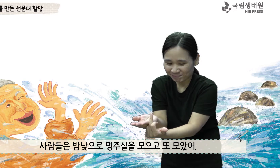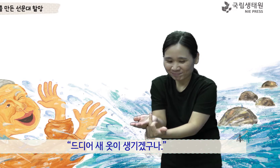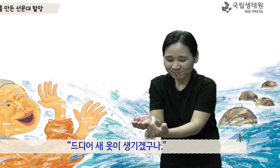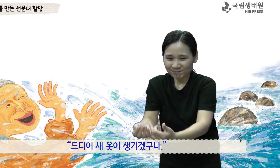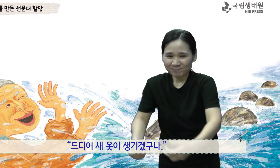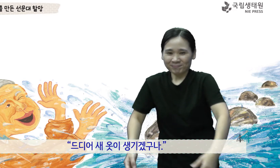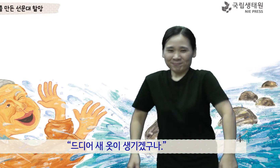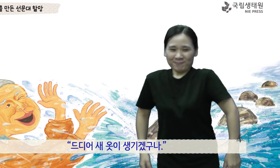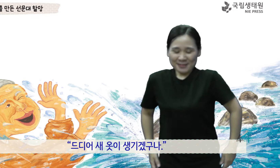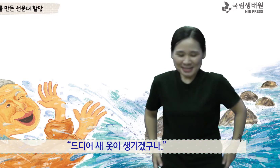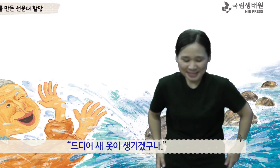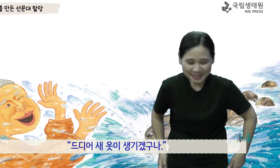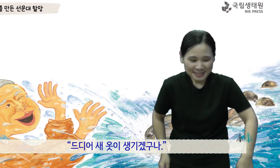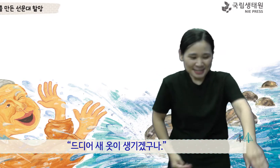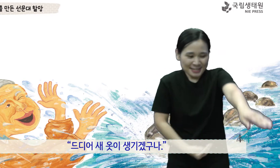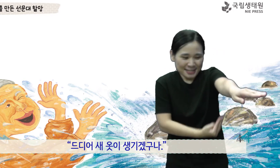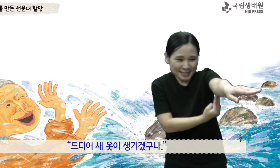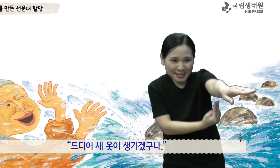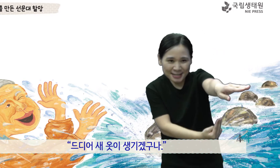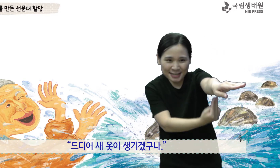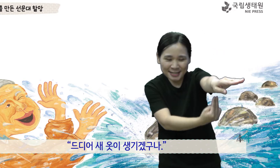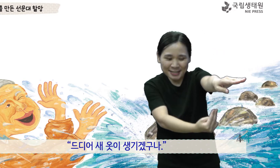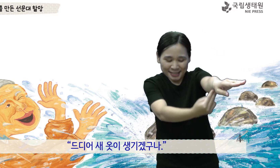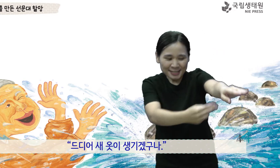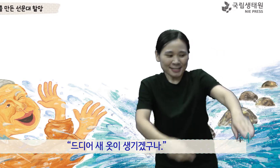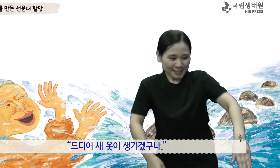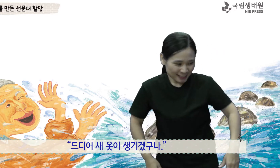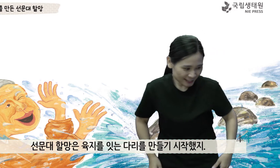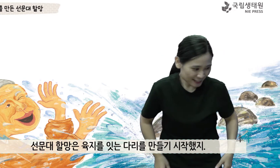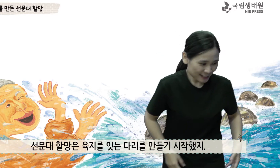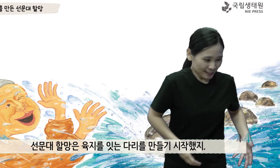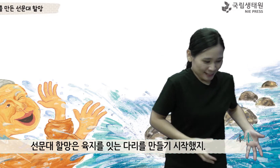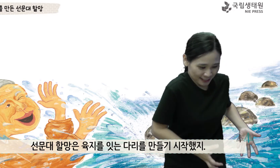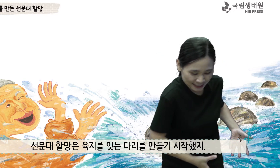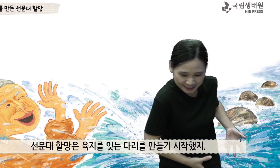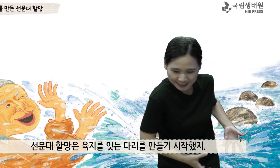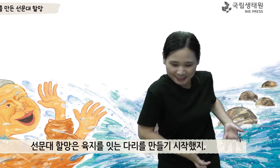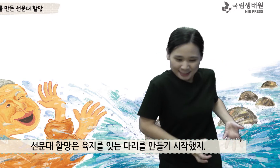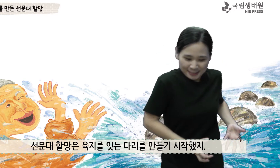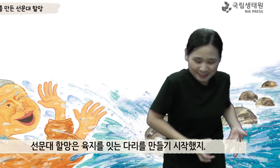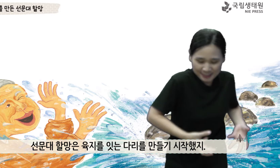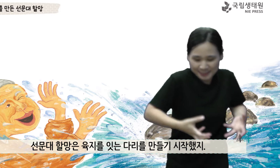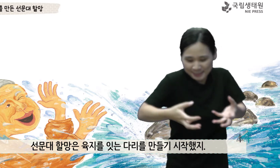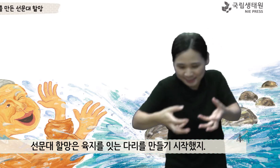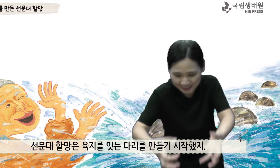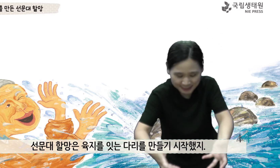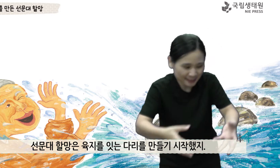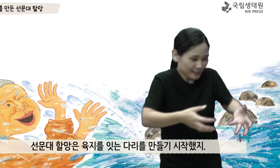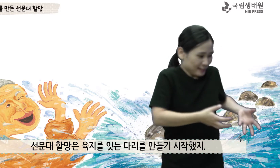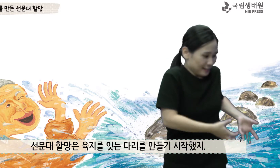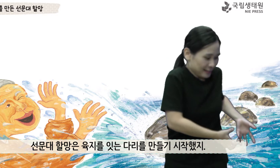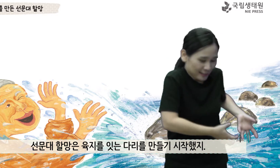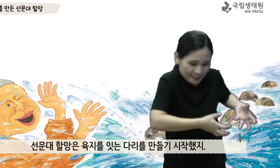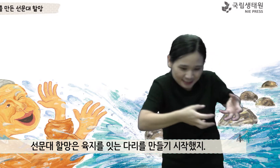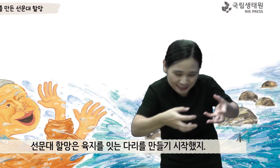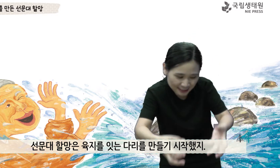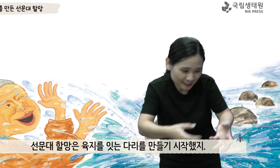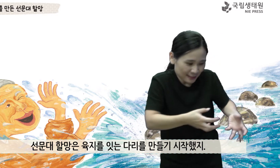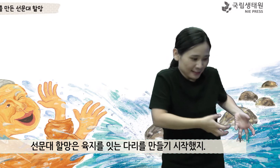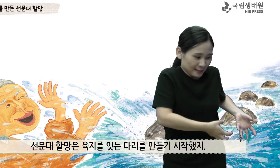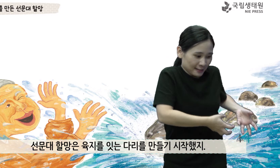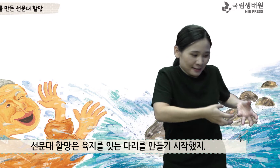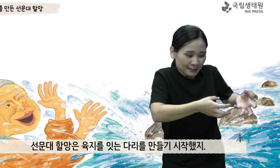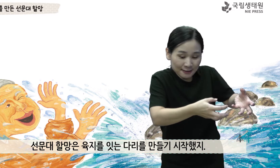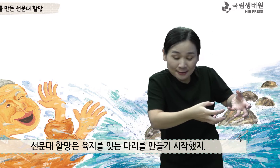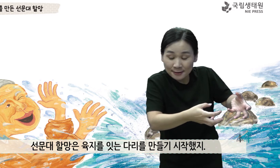드디어 새 옷이 생기겠구나. 섬문대 할망은 육지를 있는 다리를 만들기